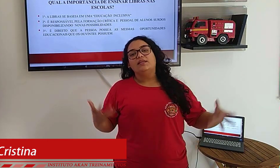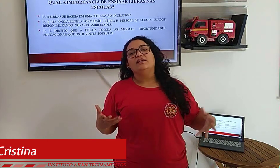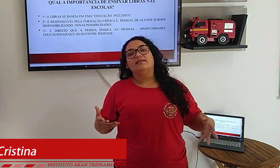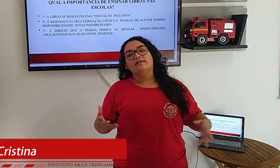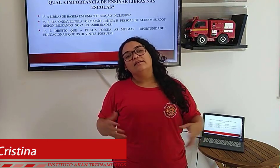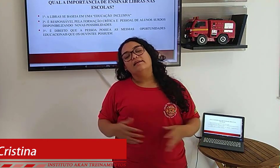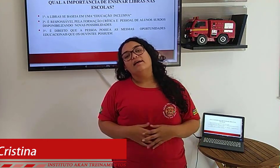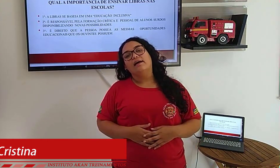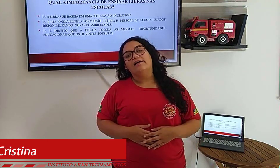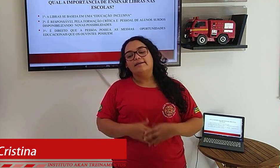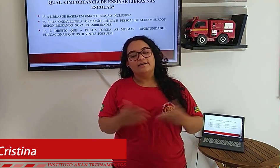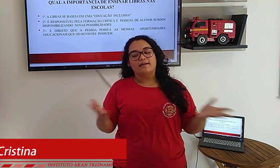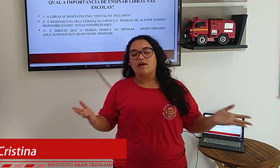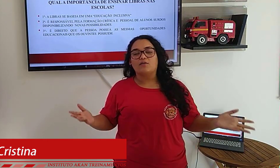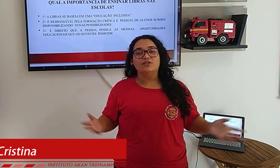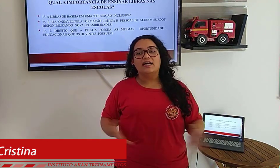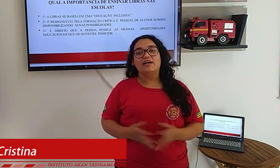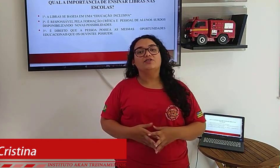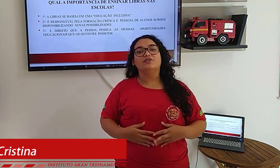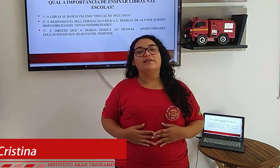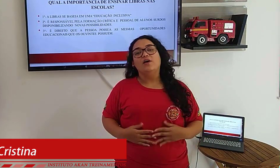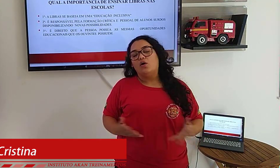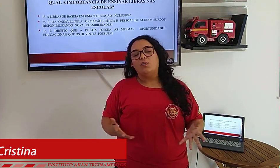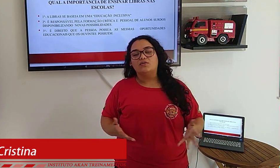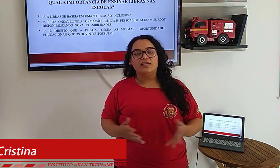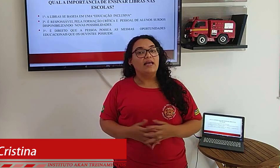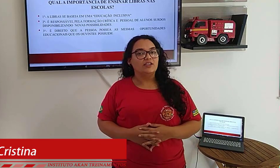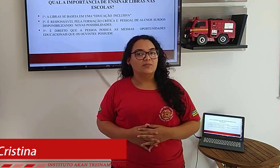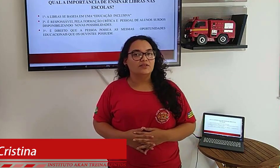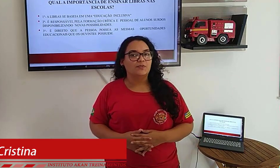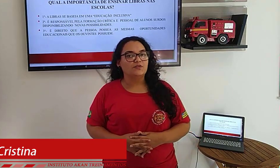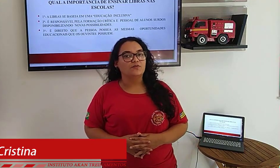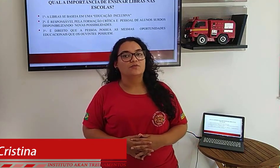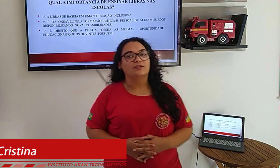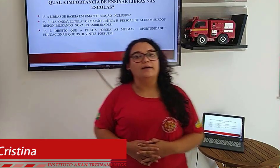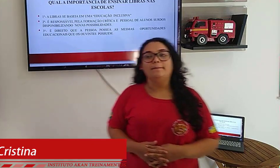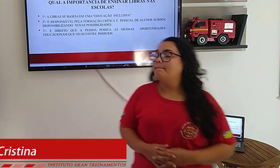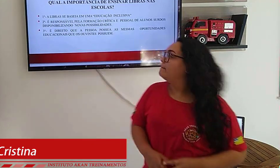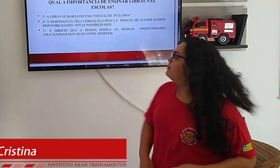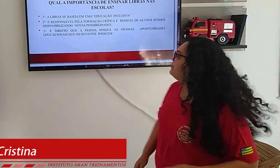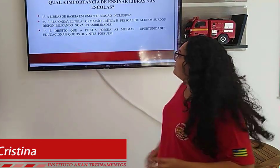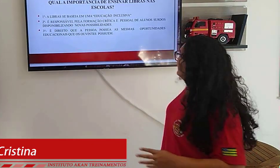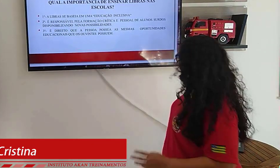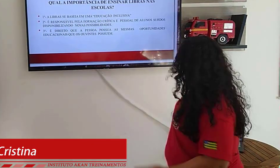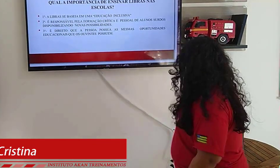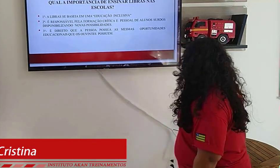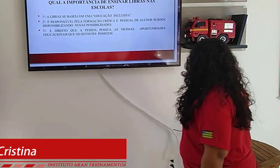possibilita a quantidade de oportunidades para essas pessoas, tá?